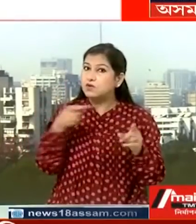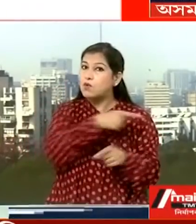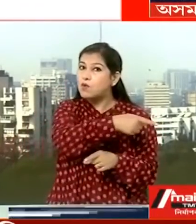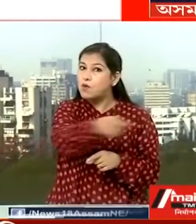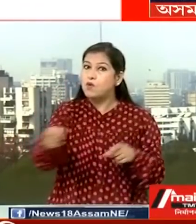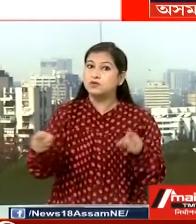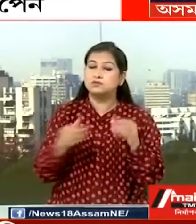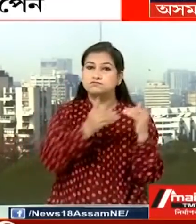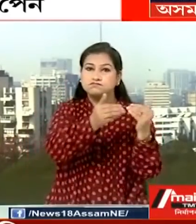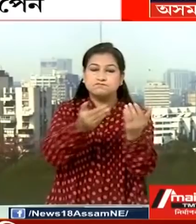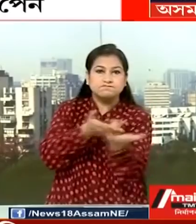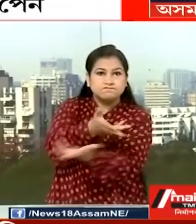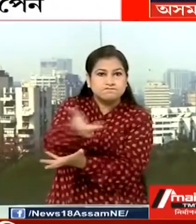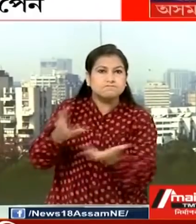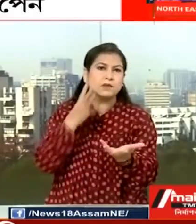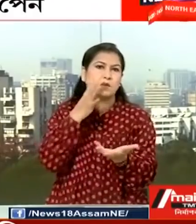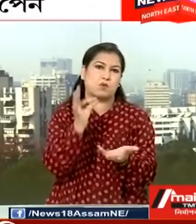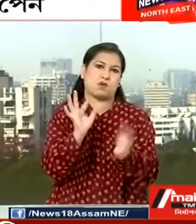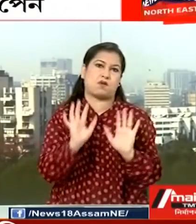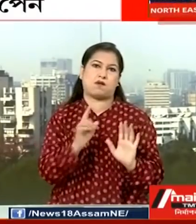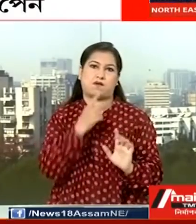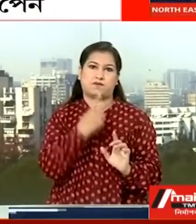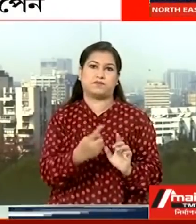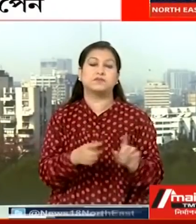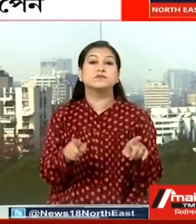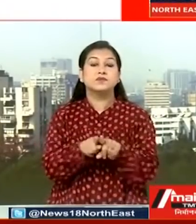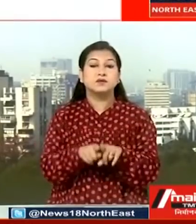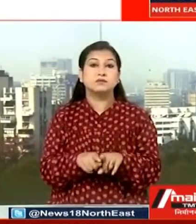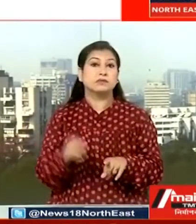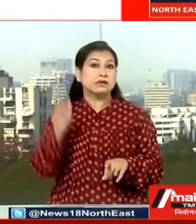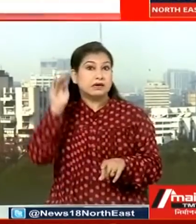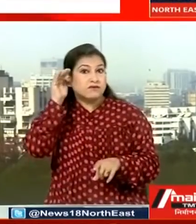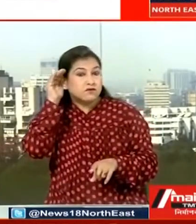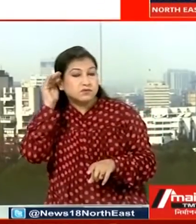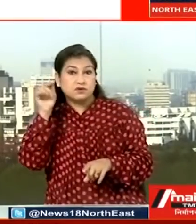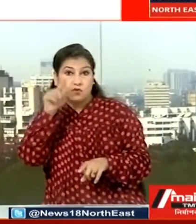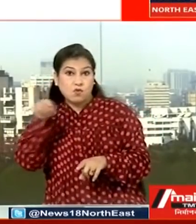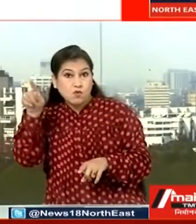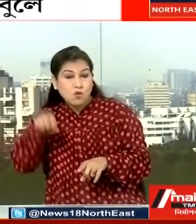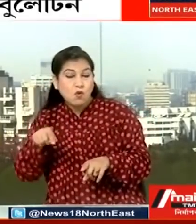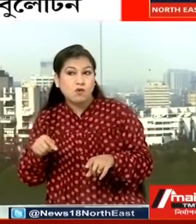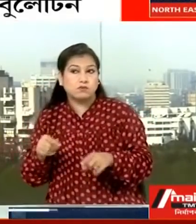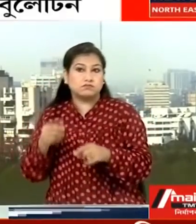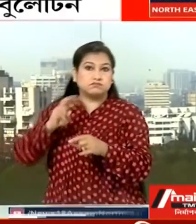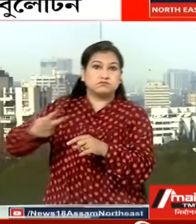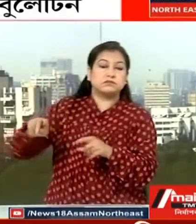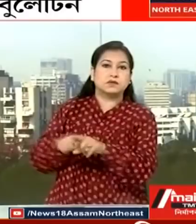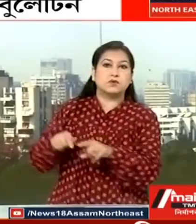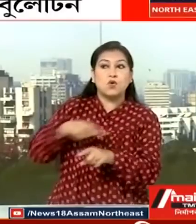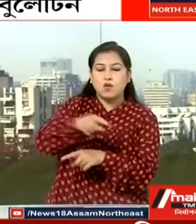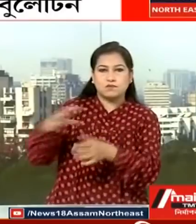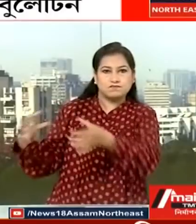बीच बातचीत के महत्व पर जोर दिया। साथ ही गलत सूचना के अभियान से निपटने के लिए सहयोग के